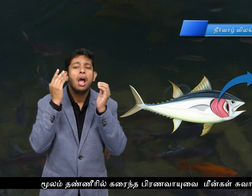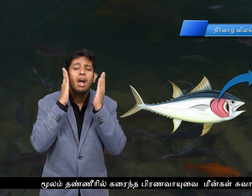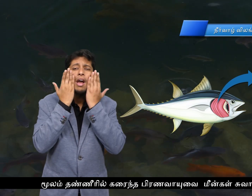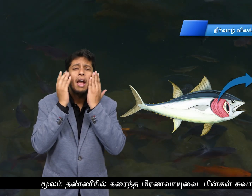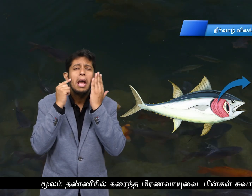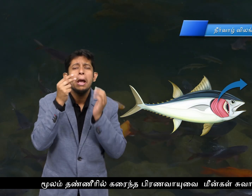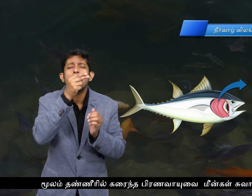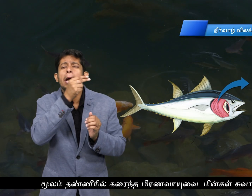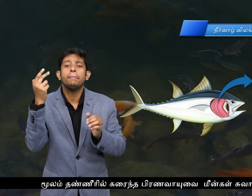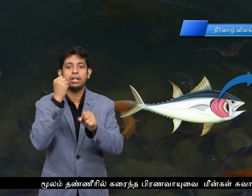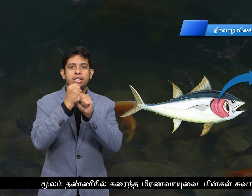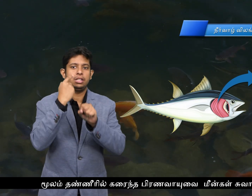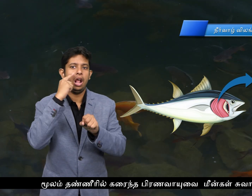மீன்கள் சுவாசிக்கின்றன.